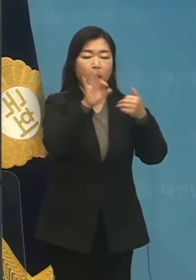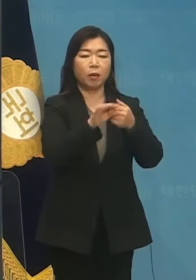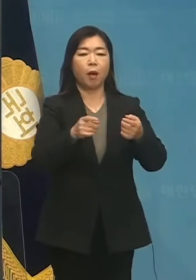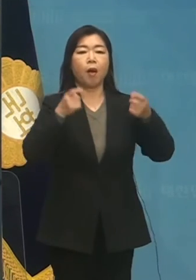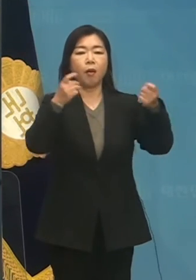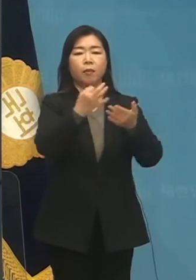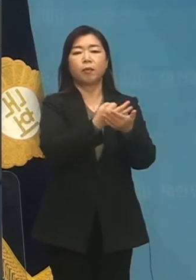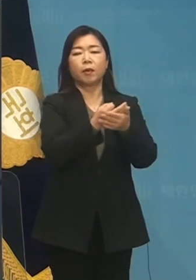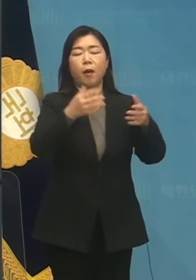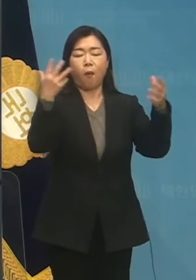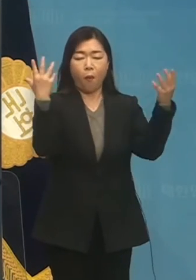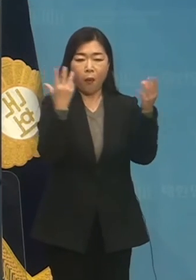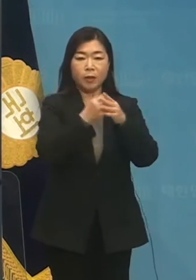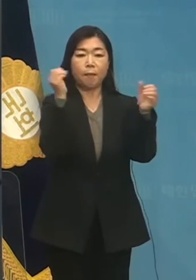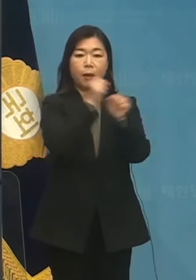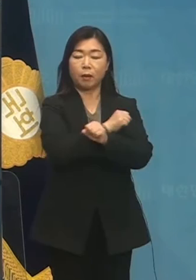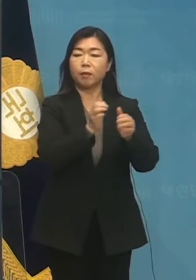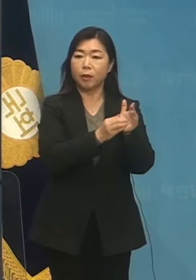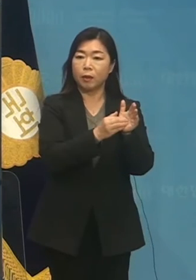폭망했습니다.